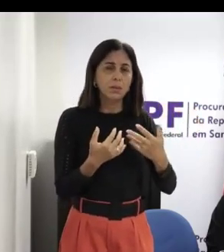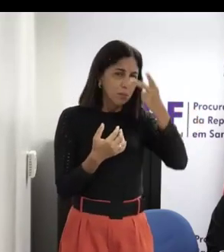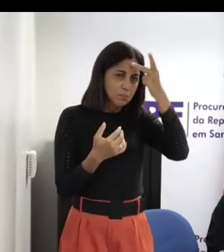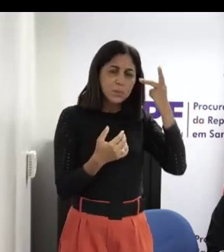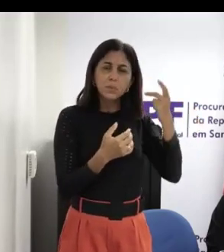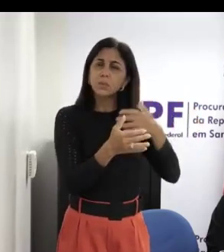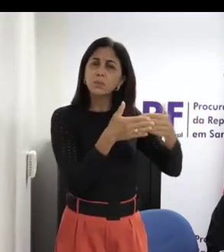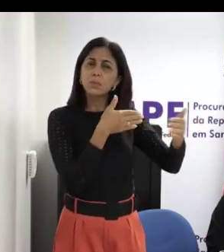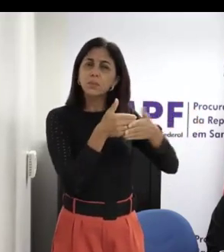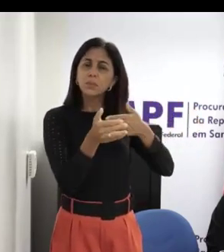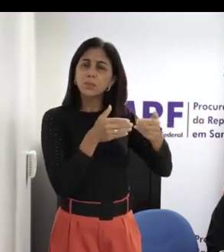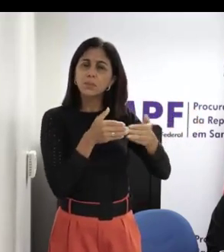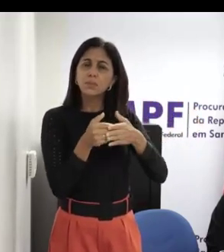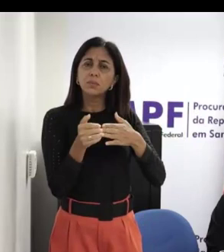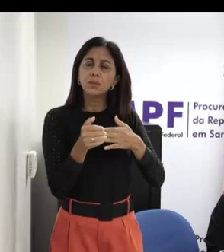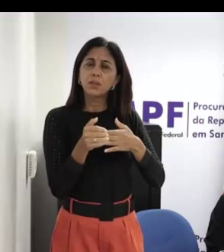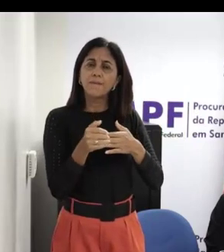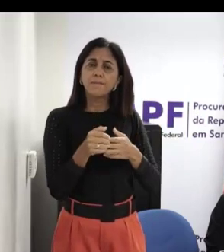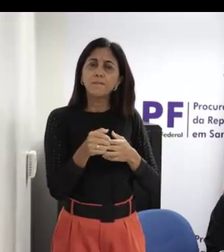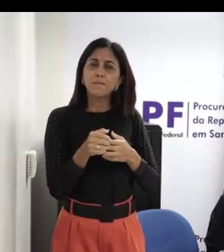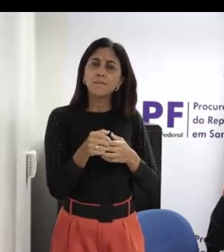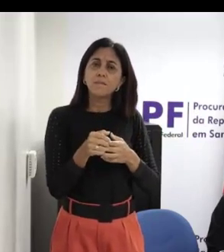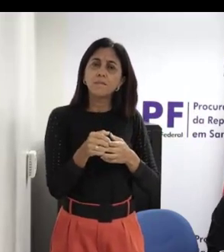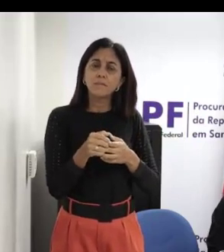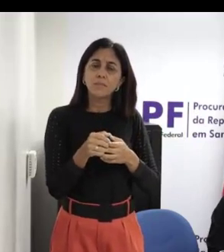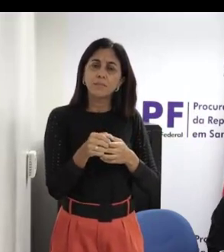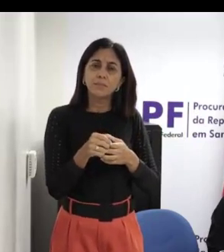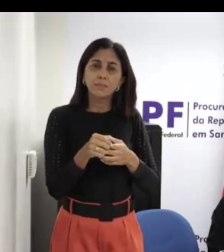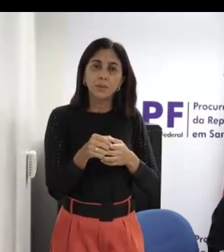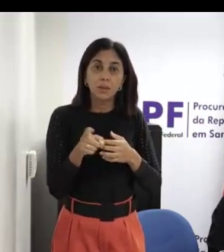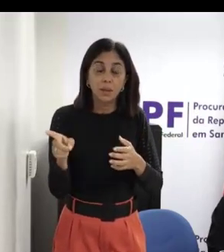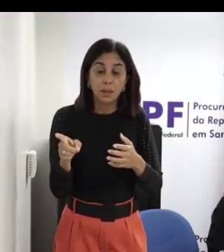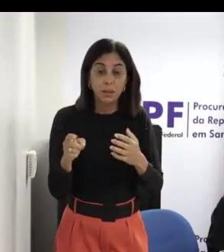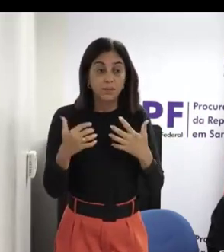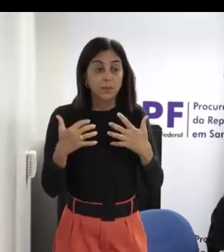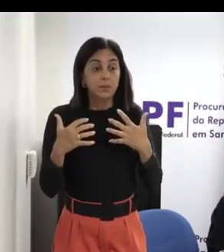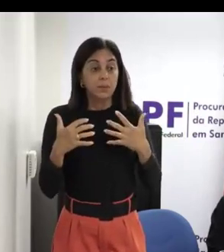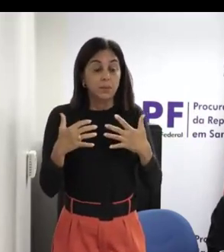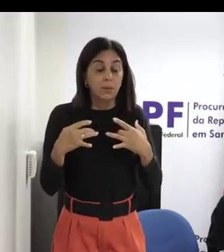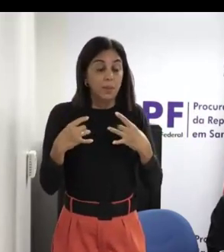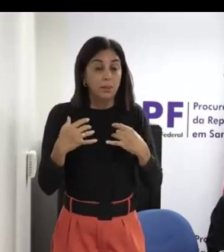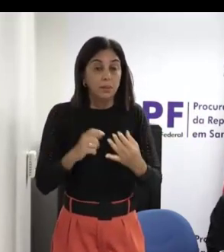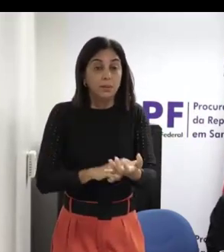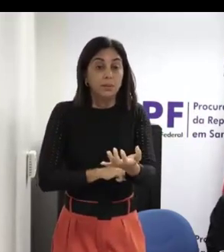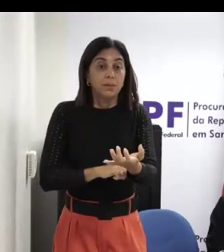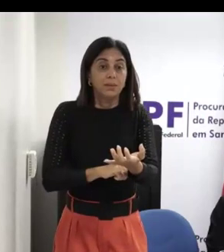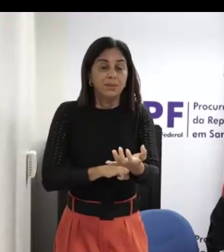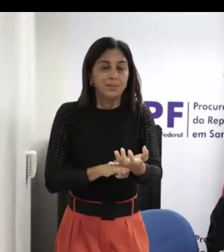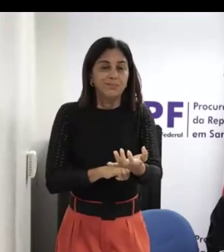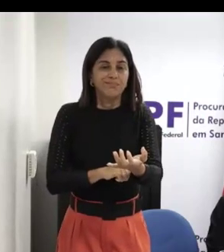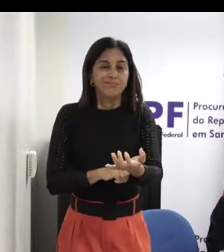o mais indefesa que seja quando ela se sente acuada que ela não tem para onde ir ela vai reagir Em algum